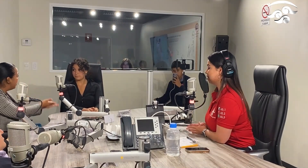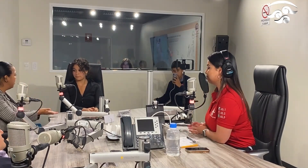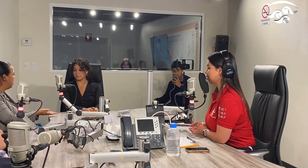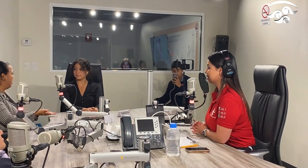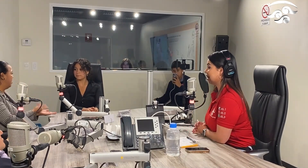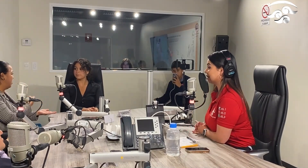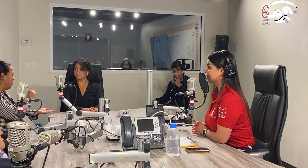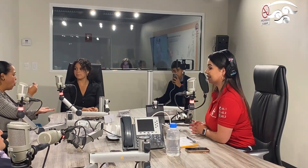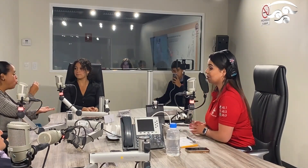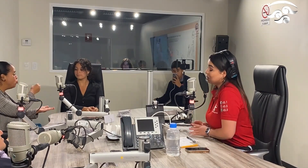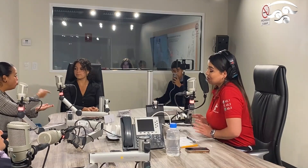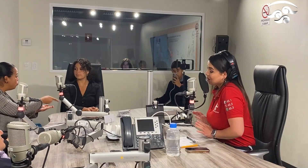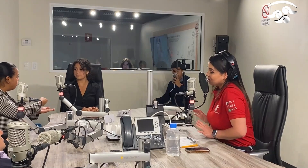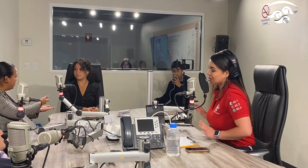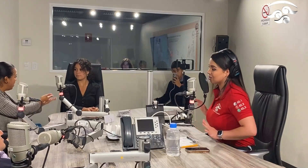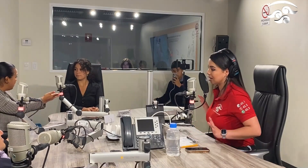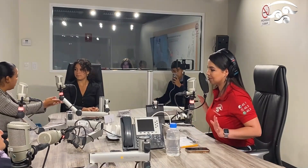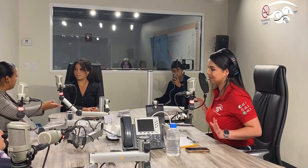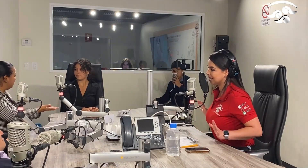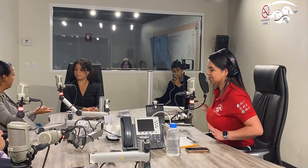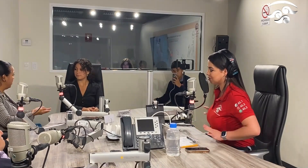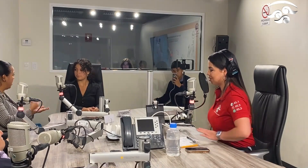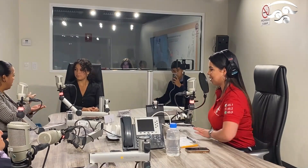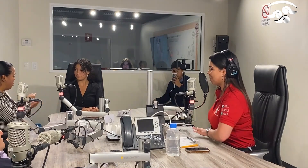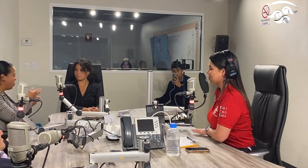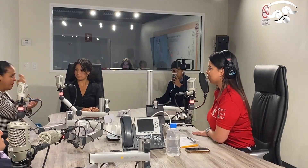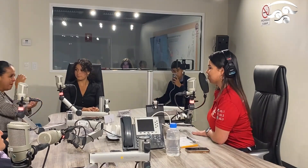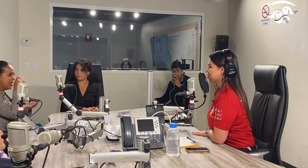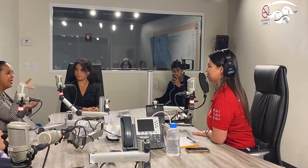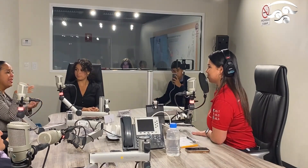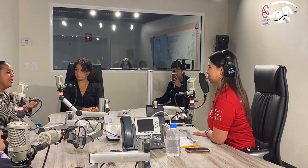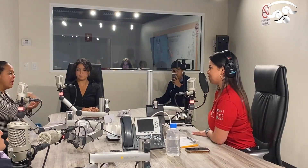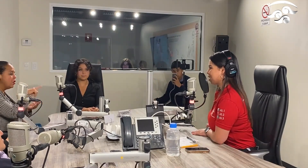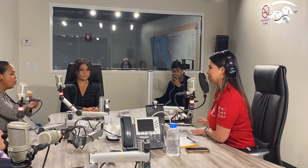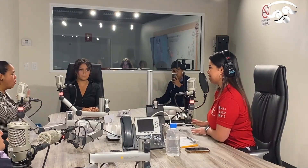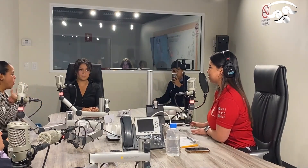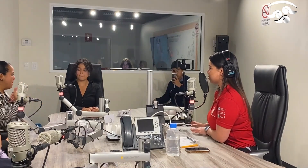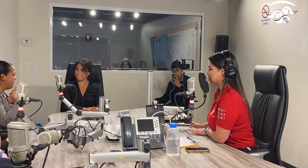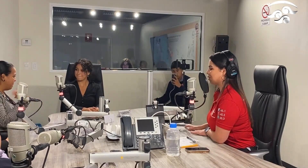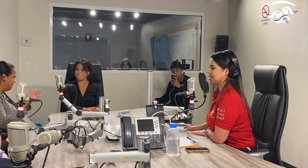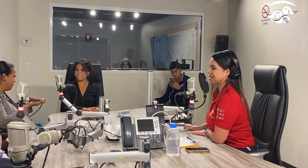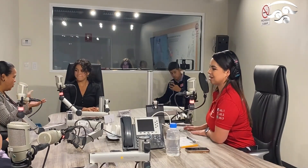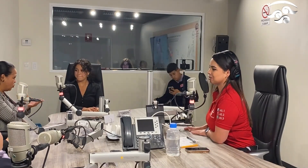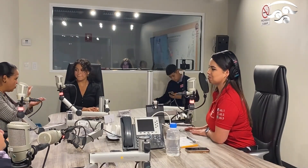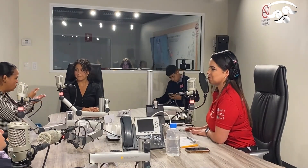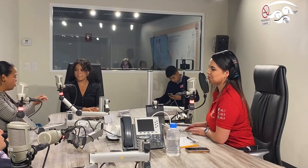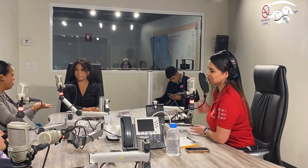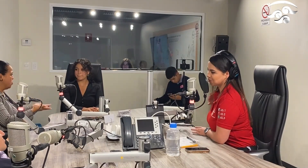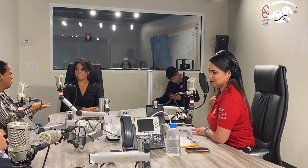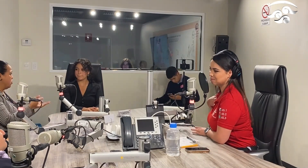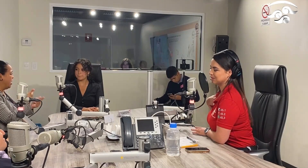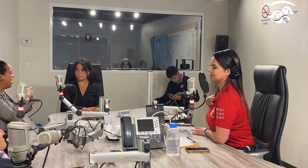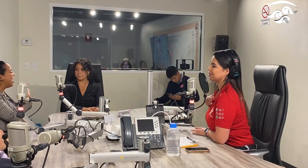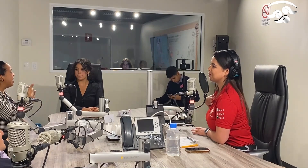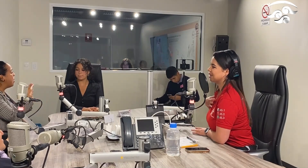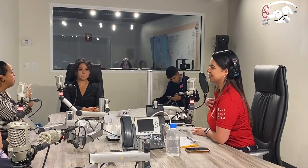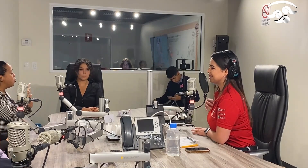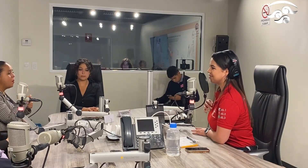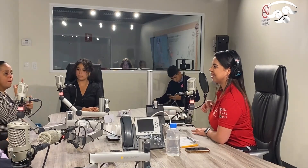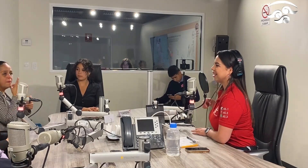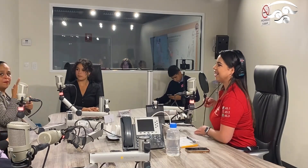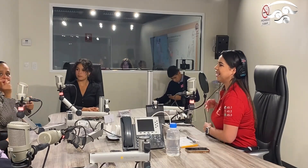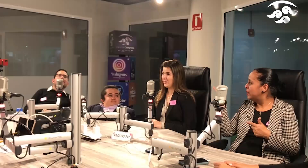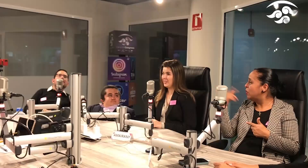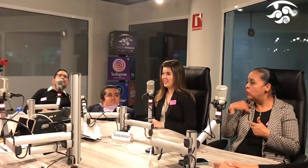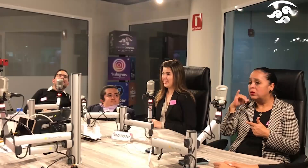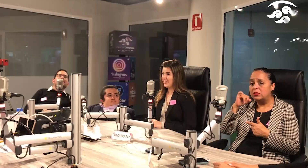sí se pasan bueno, al menos la experiencia que nos han platicado los chicos parlamentarios que han venido aquí en Generación Pro. Yo no he presentado ninguna iniciativa. Yo sí